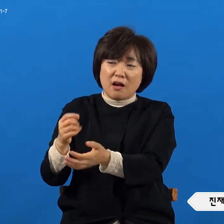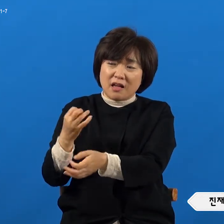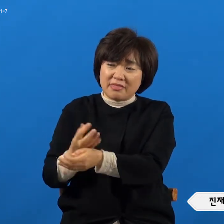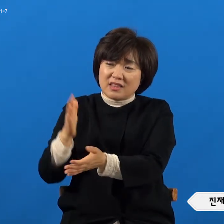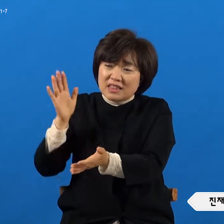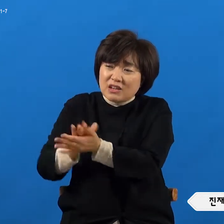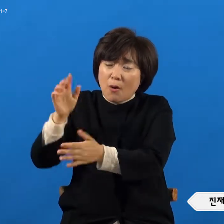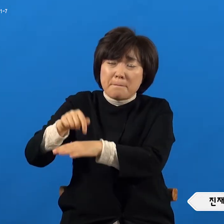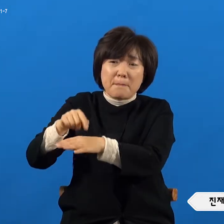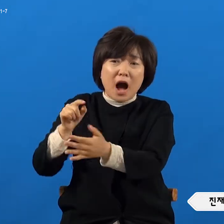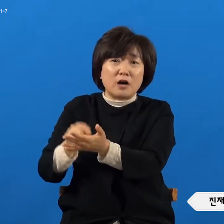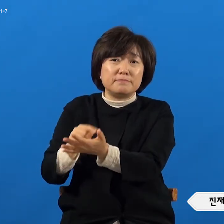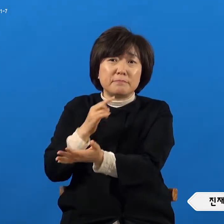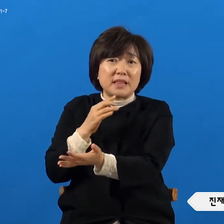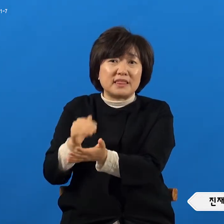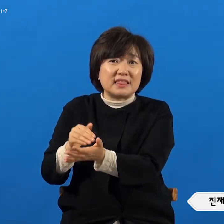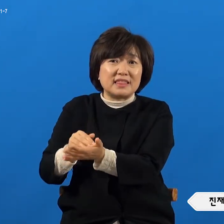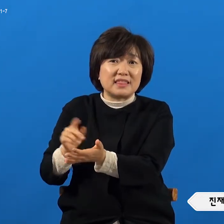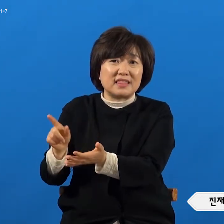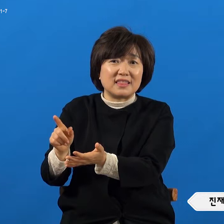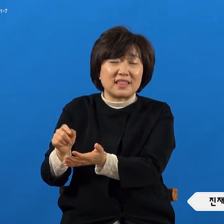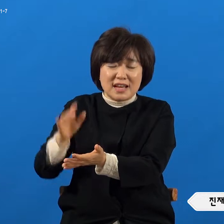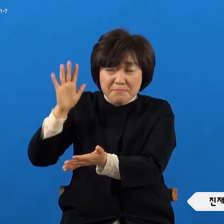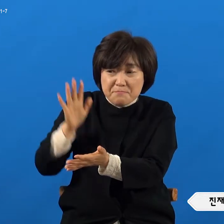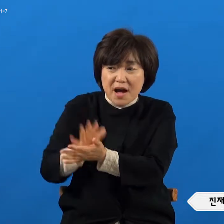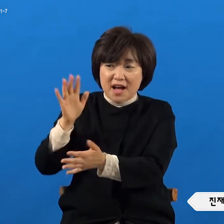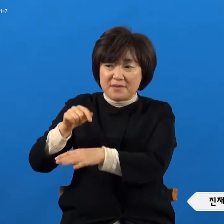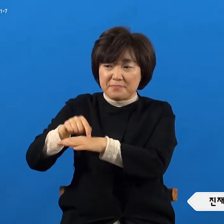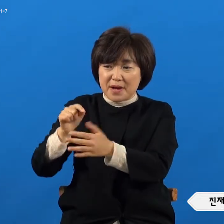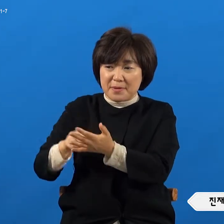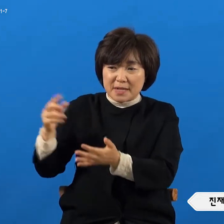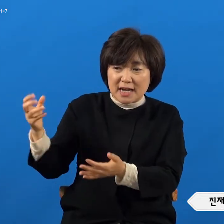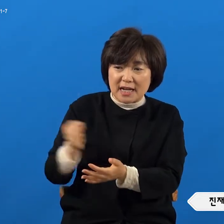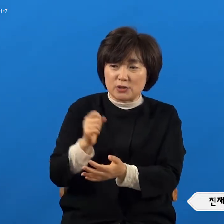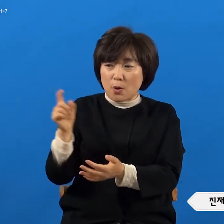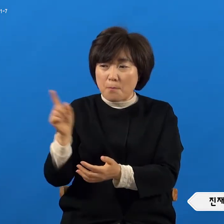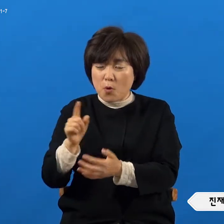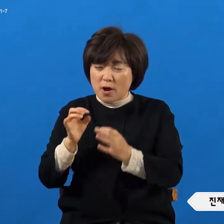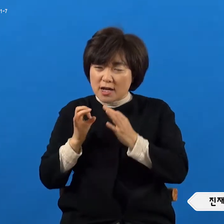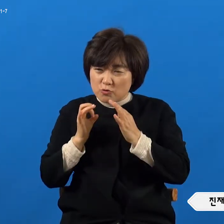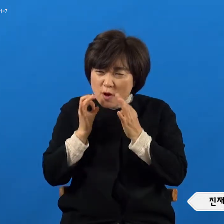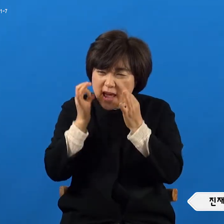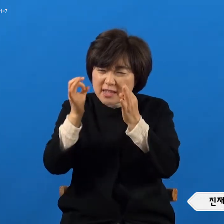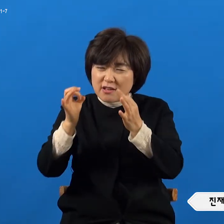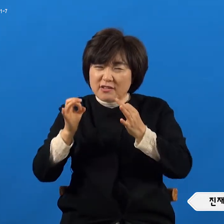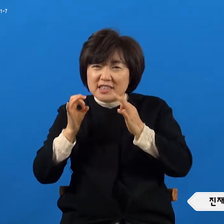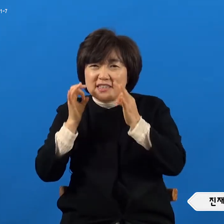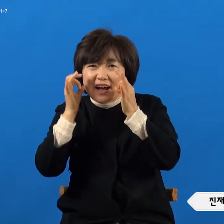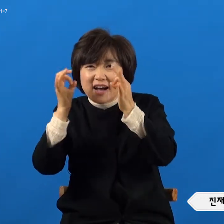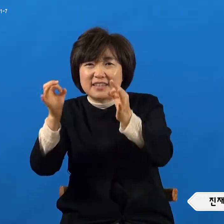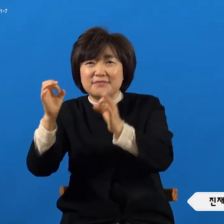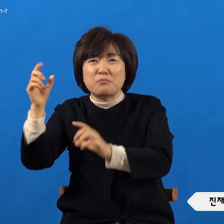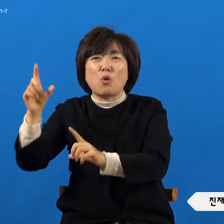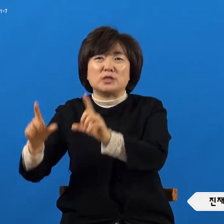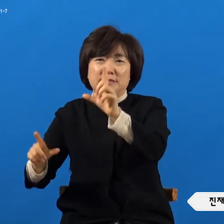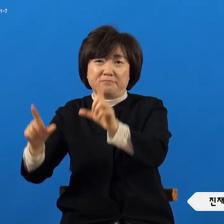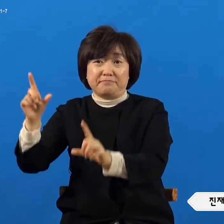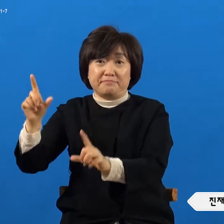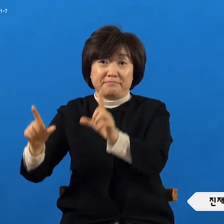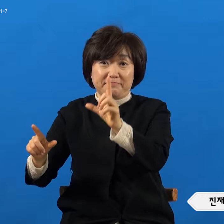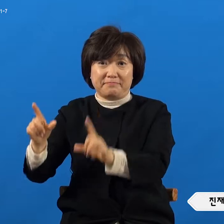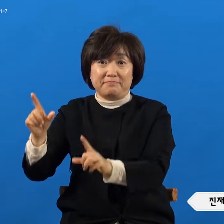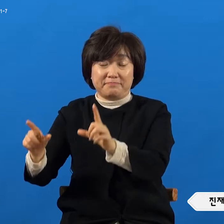마음뿐만이 아닙니다. 익사이먼트를 가지고 무엇인가 아주 최선을 다하는 그런 모습뿐만이